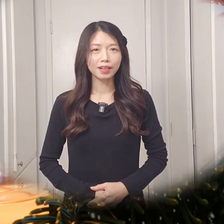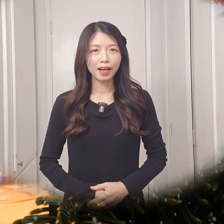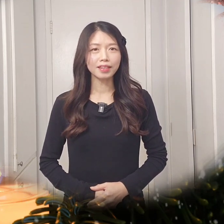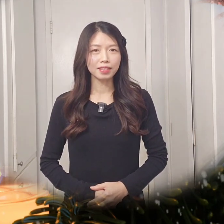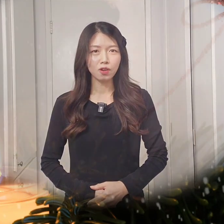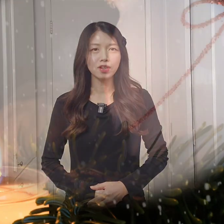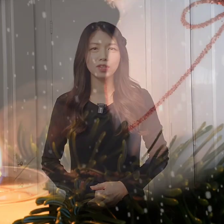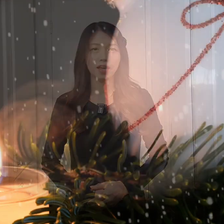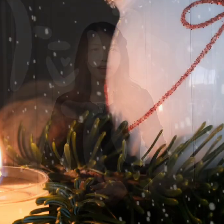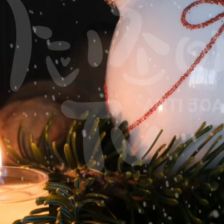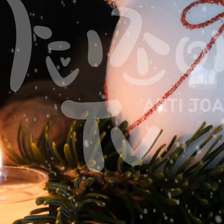끝까지 시청해주세요.